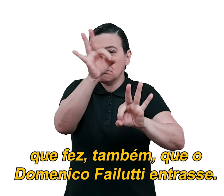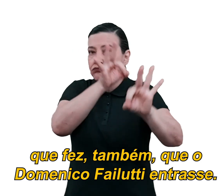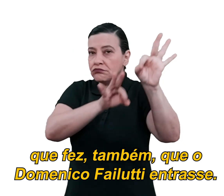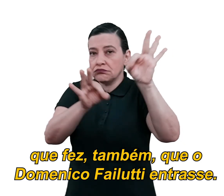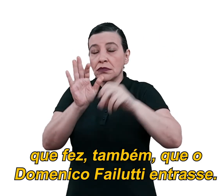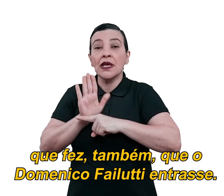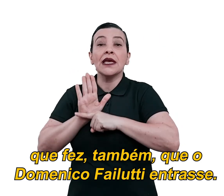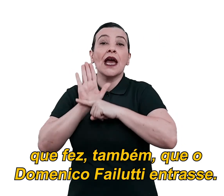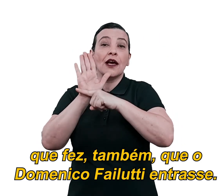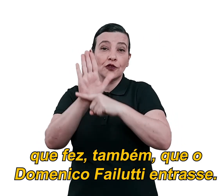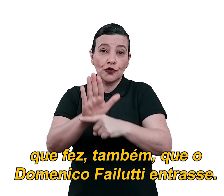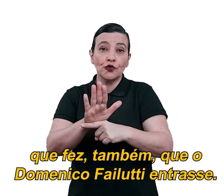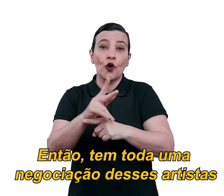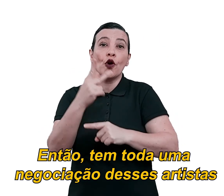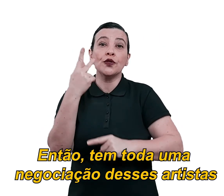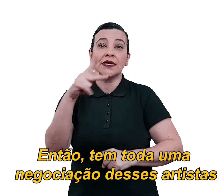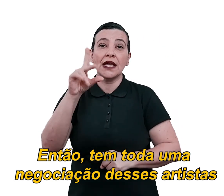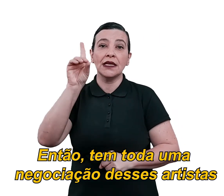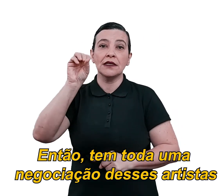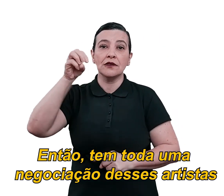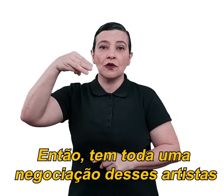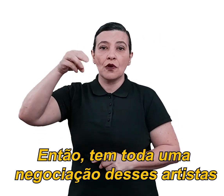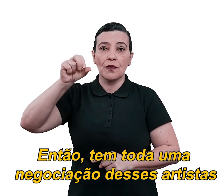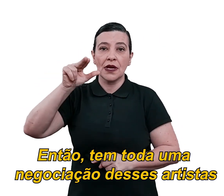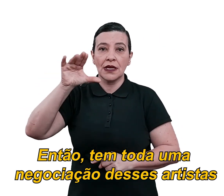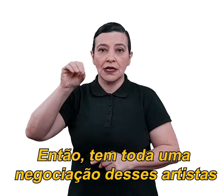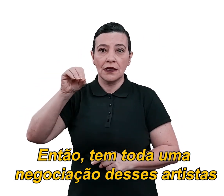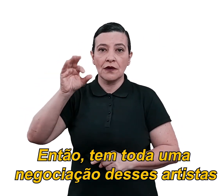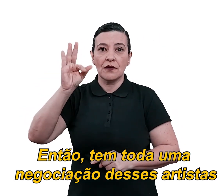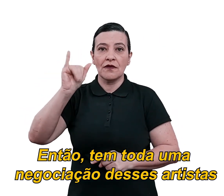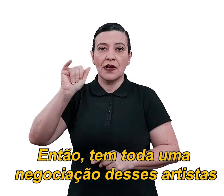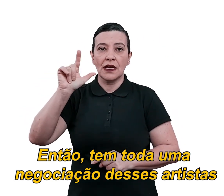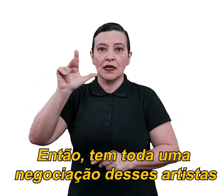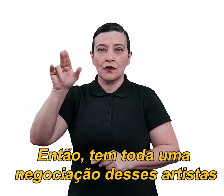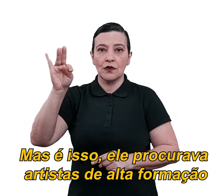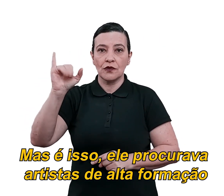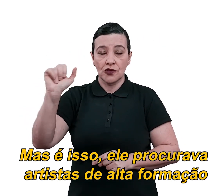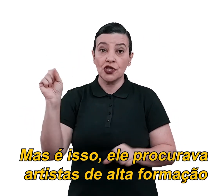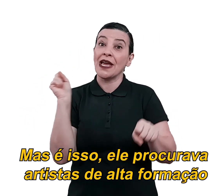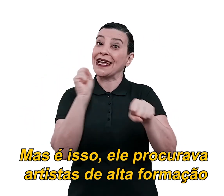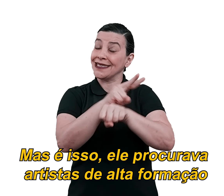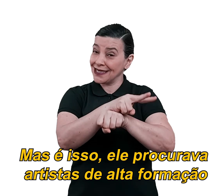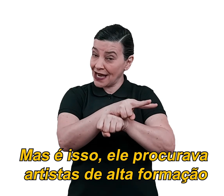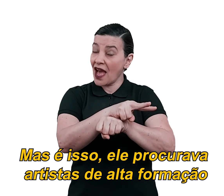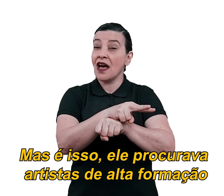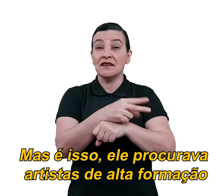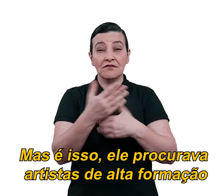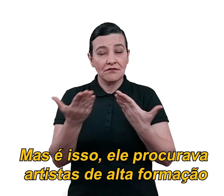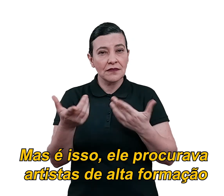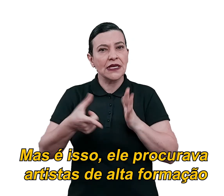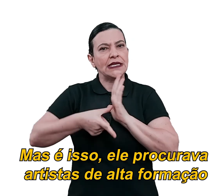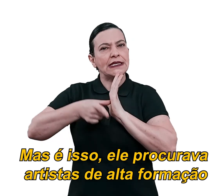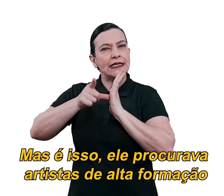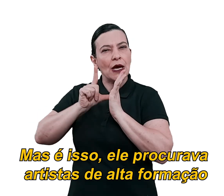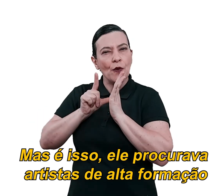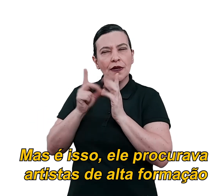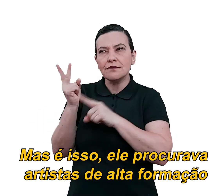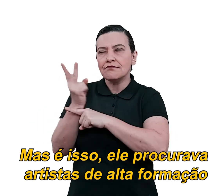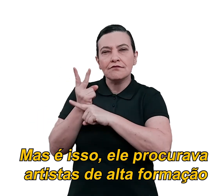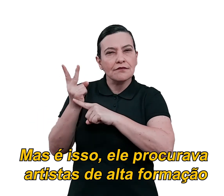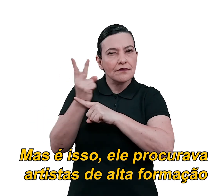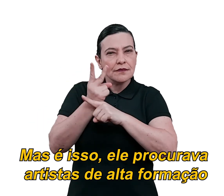que o Domenico Failucci entrasse, né? Então tem toda uma negociação desses artistas, mas o que é isso, né? Ele procurava